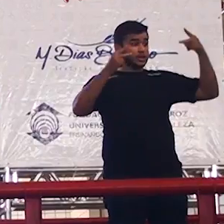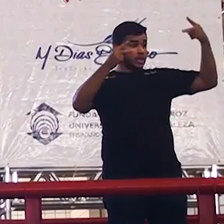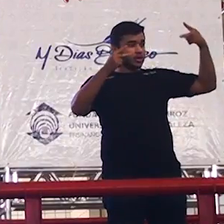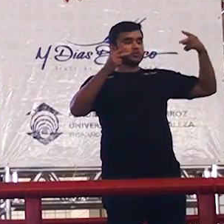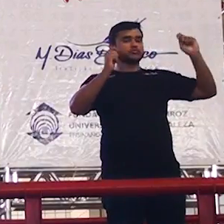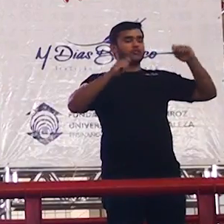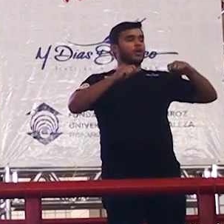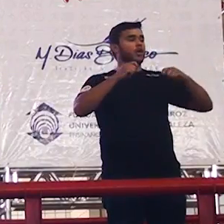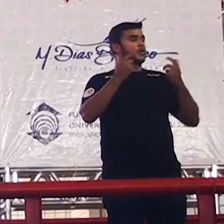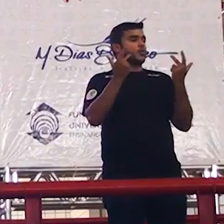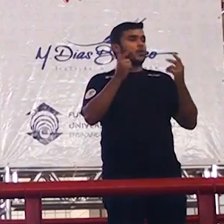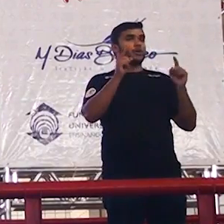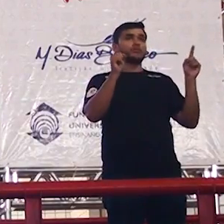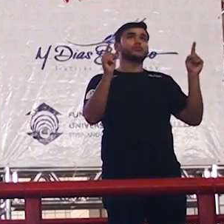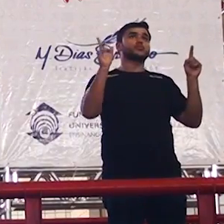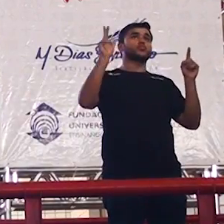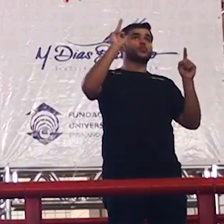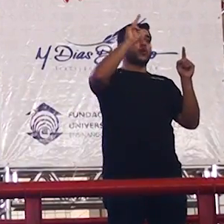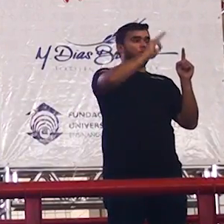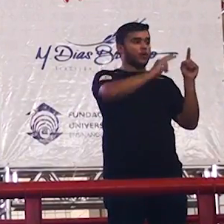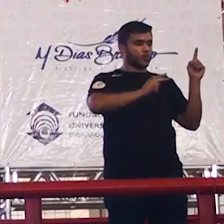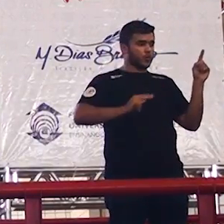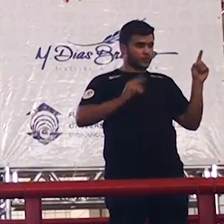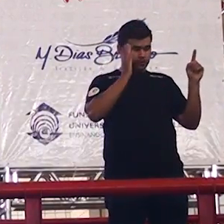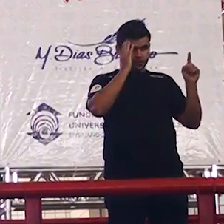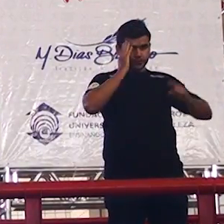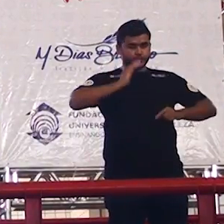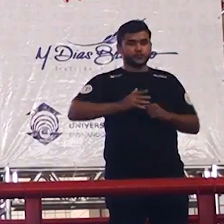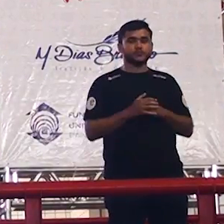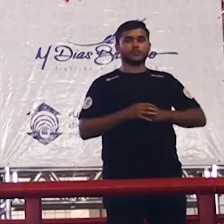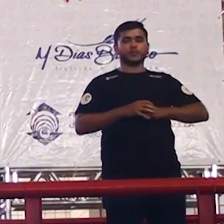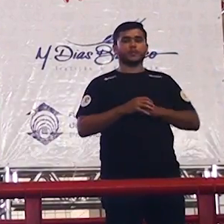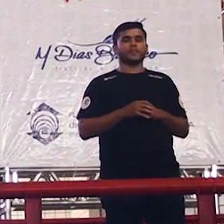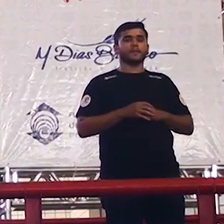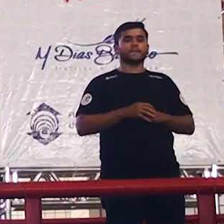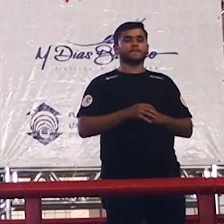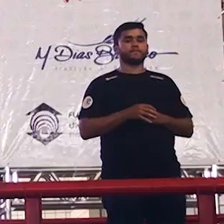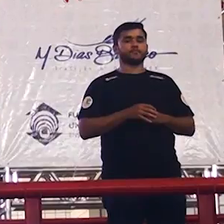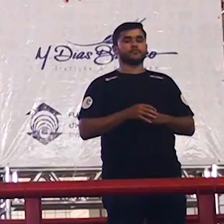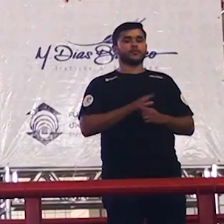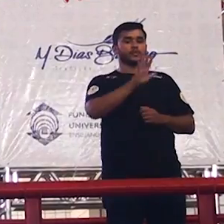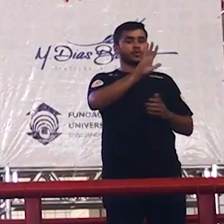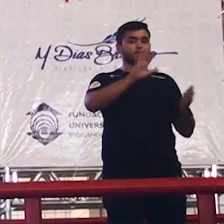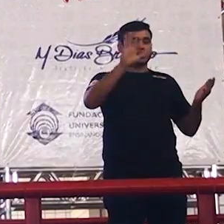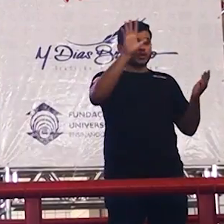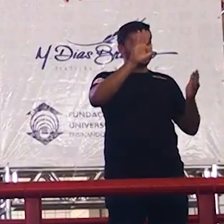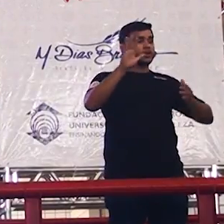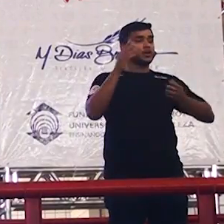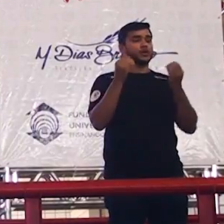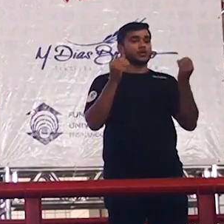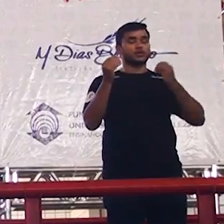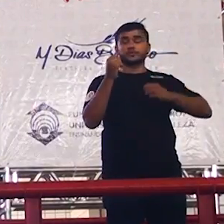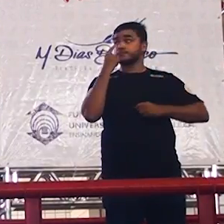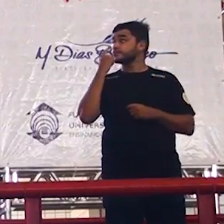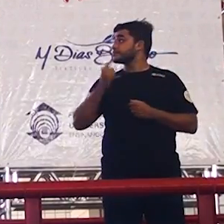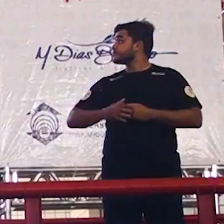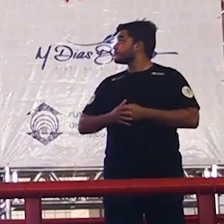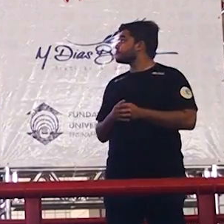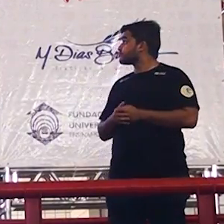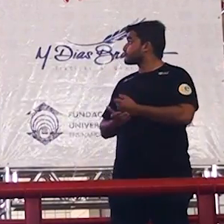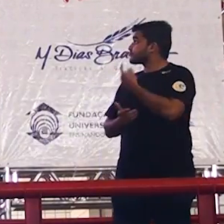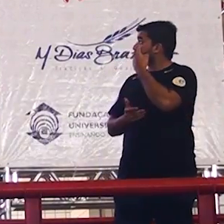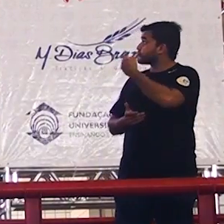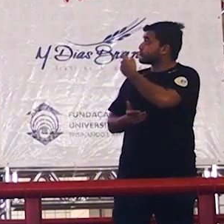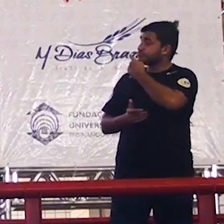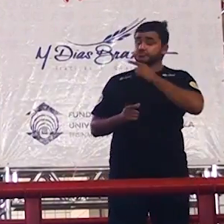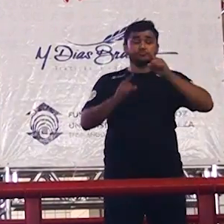Outra área básica que vocês não podem esquecer é a área do trapézio. Em